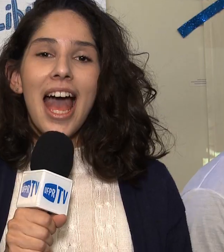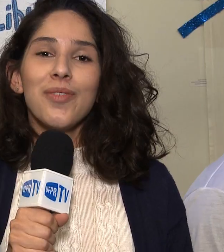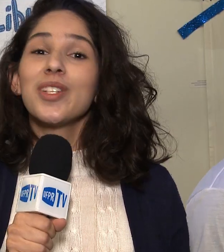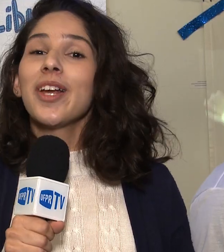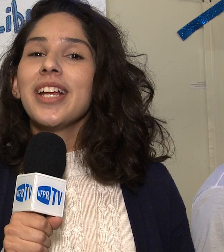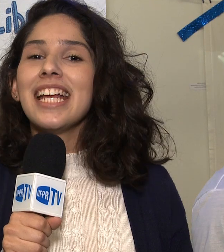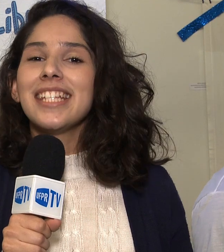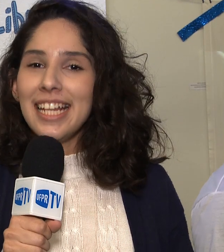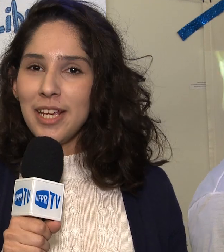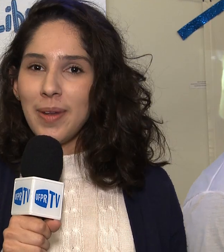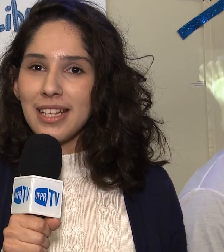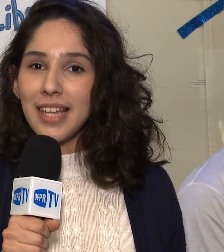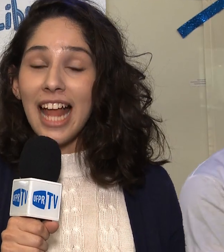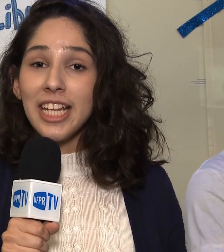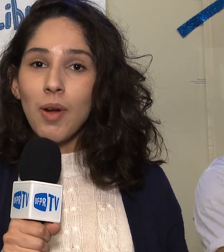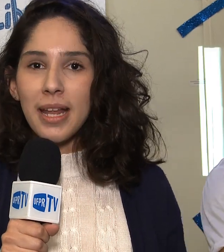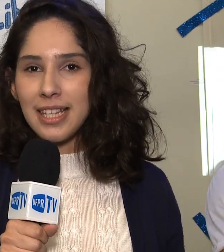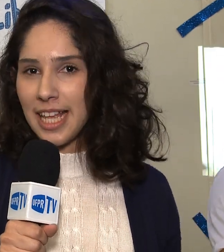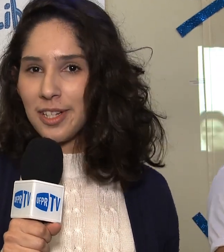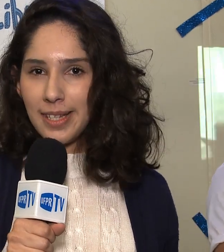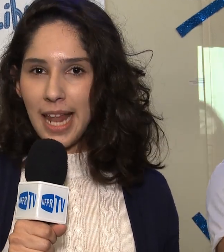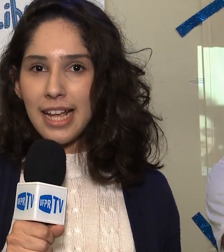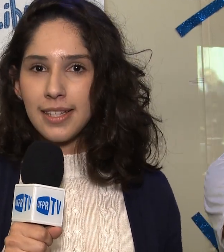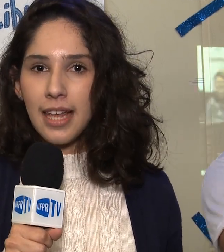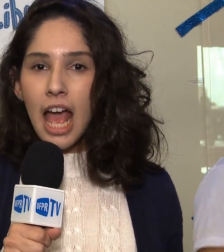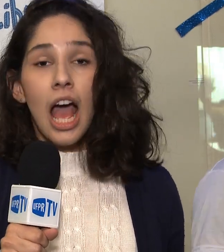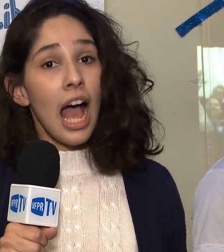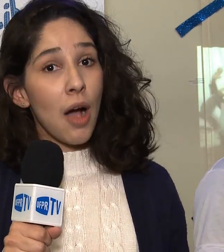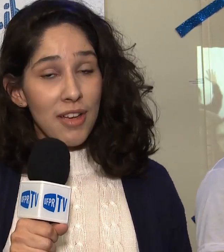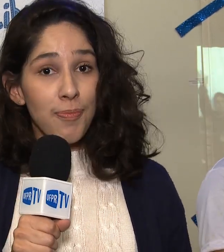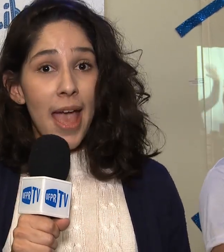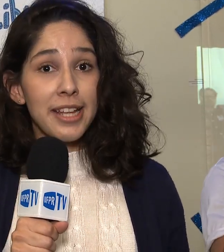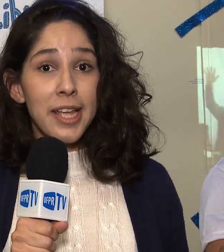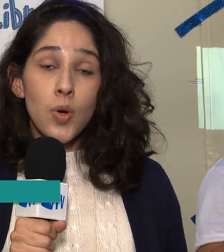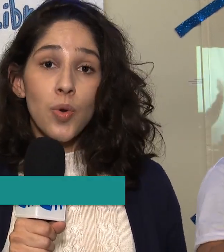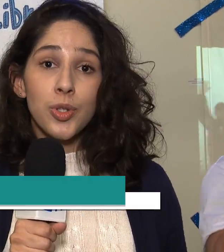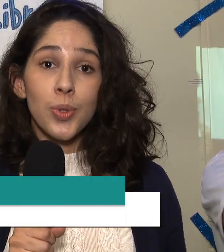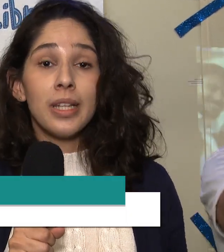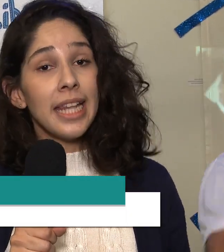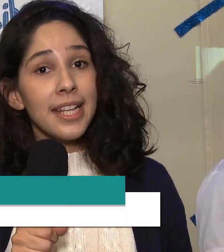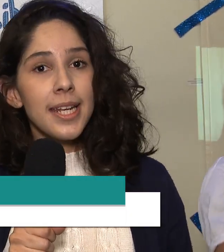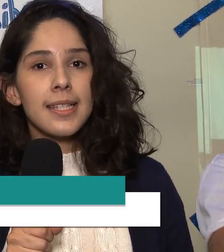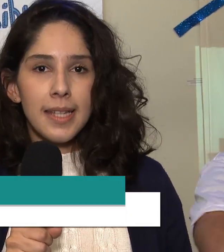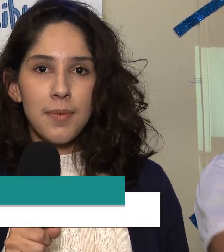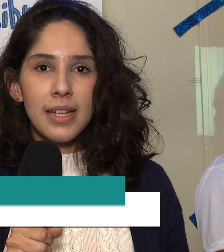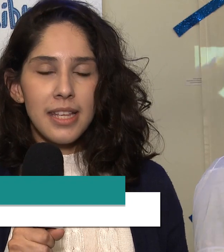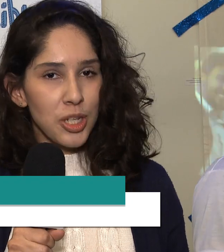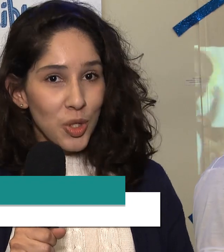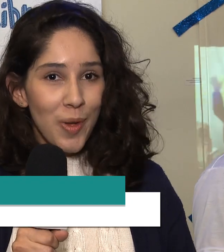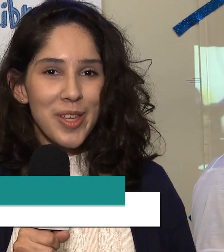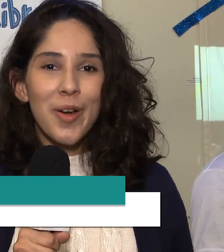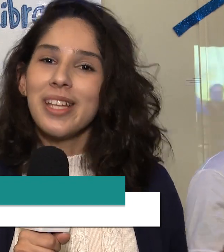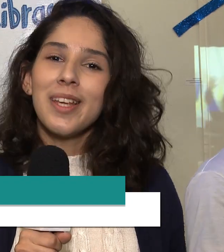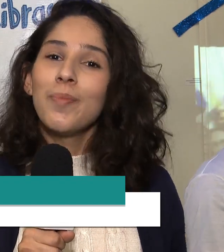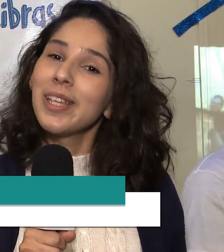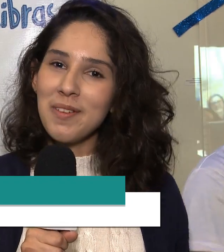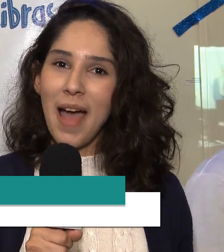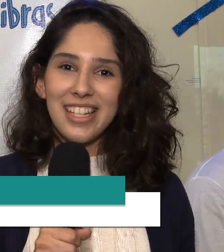Você conhece a Libras, a língua brasileira de sinais? A UFPR tem o curso Letras Libras e a gente veio aqui conhecer um pouquinho mais.